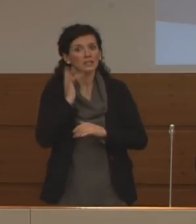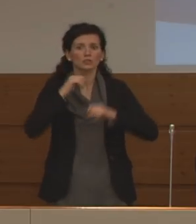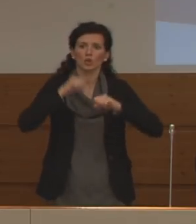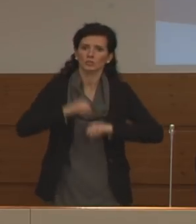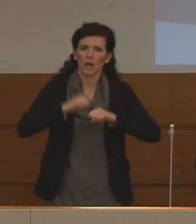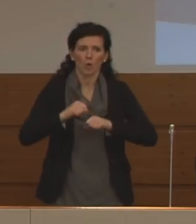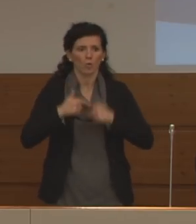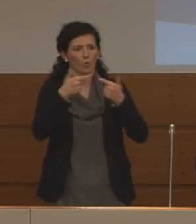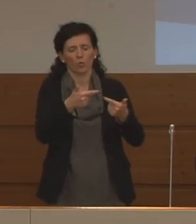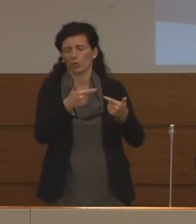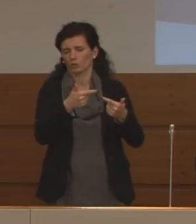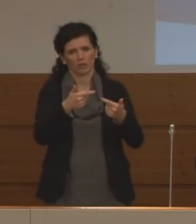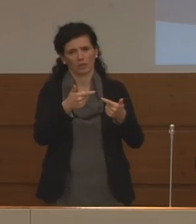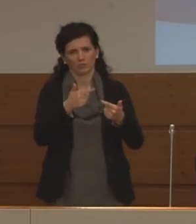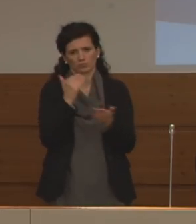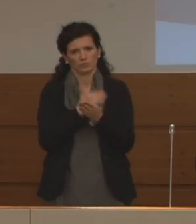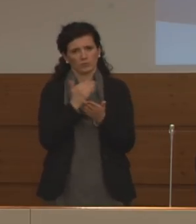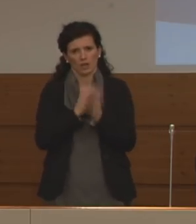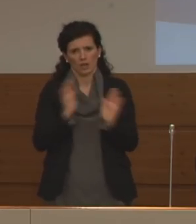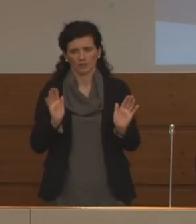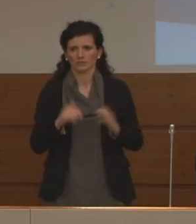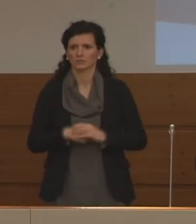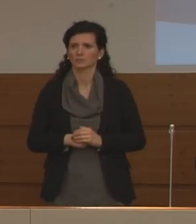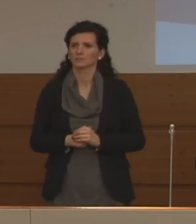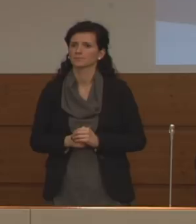professionalmente impegnative